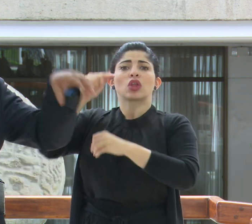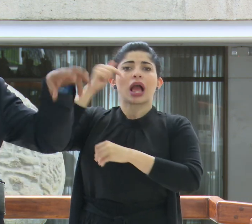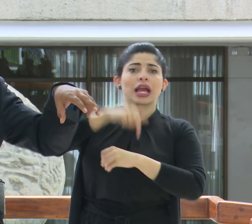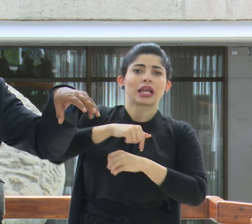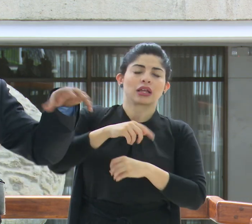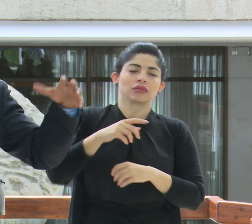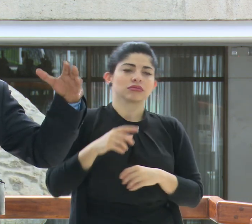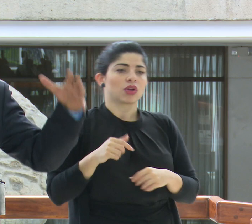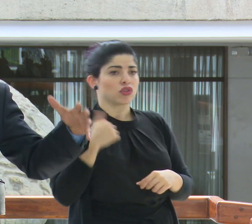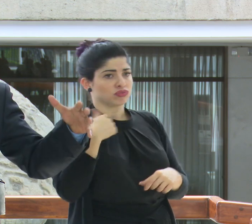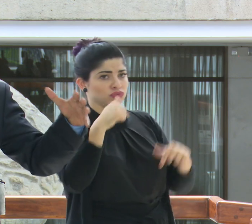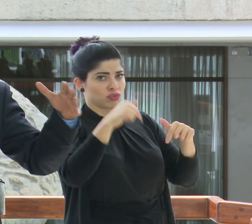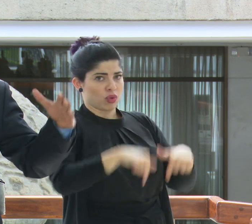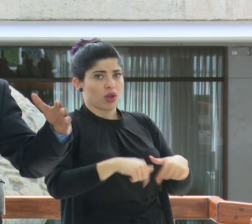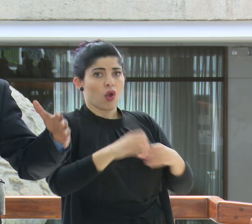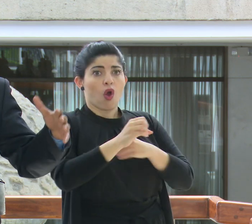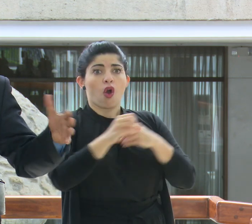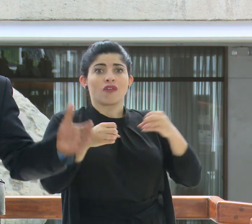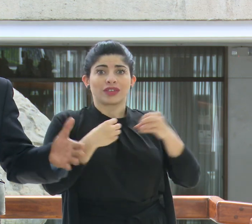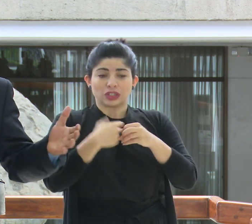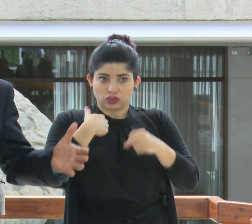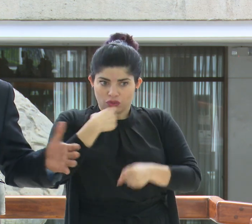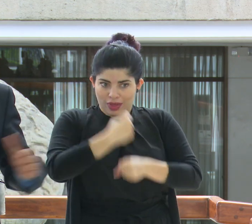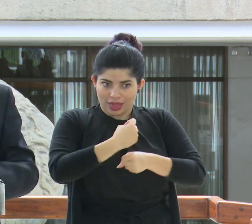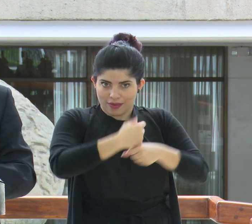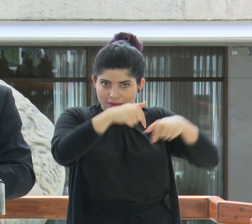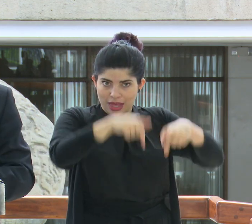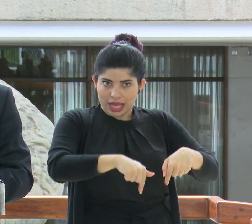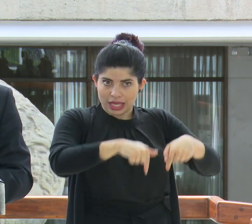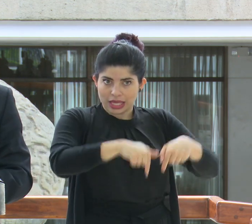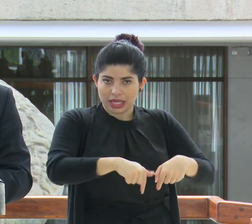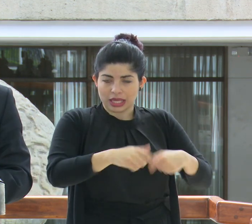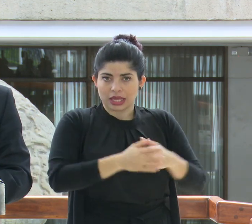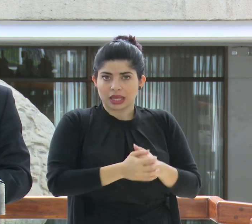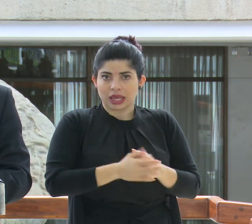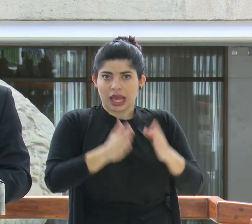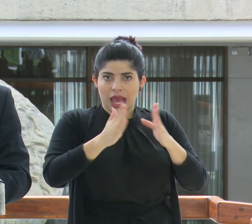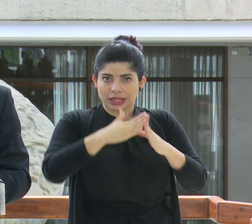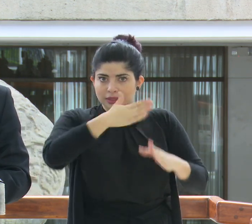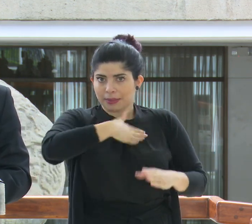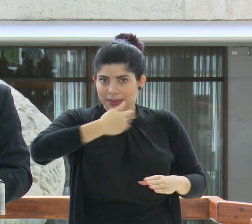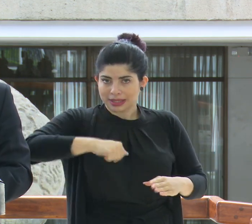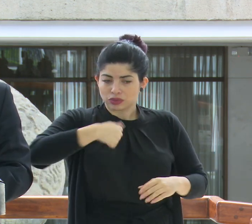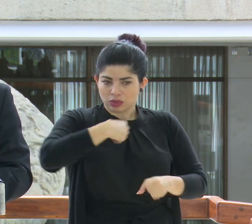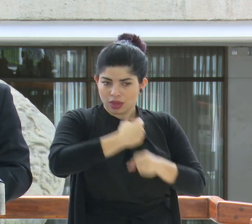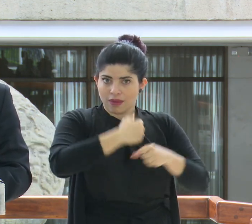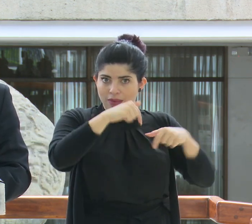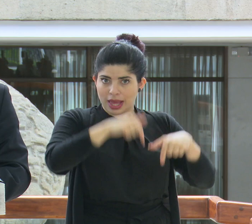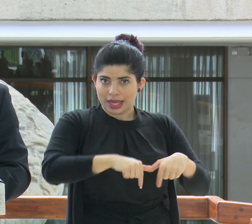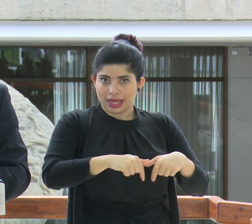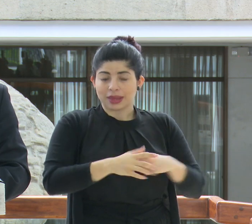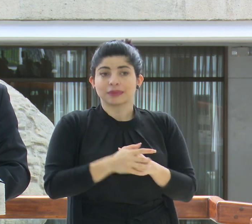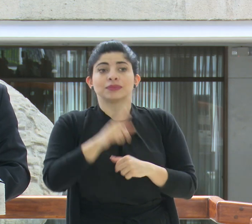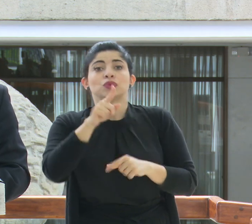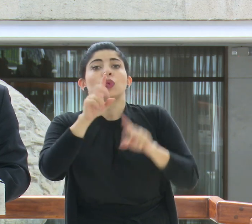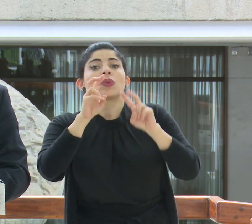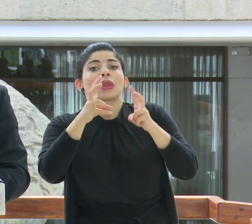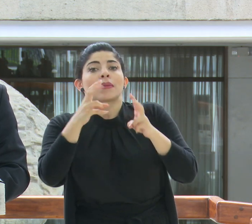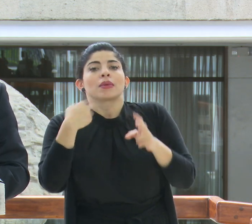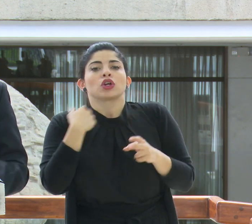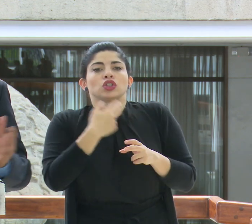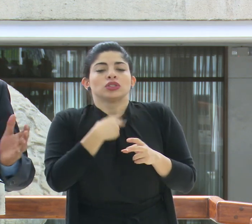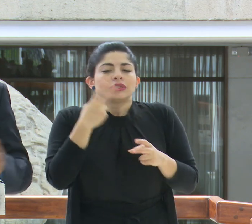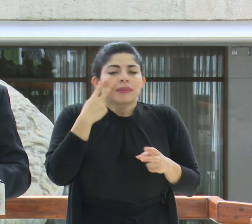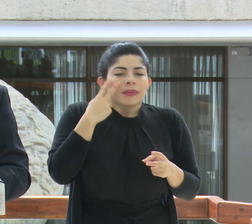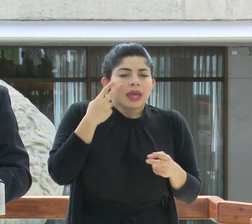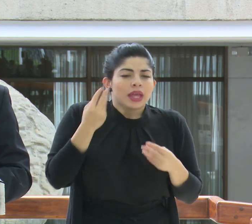No, yo estoy aquí, es en la oficina, yo voy a trabajar aquí en casa presidencial. Este es un tema